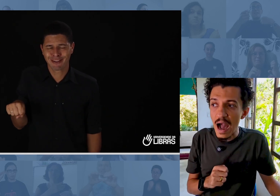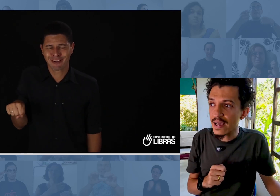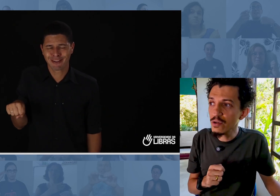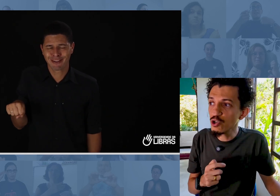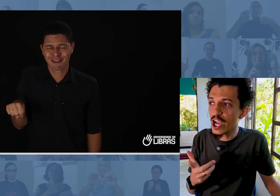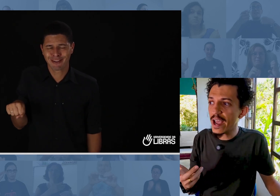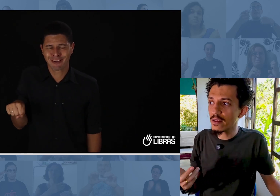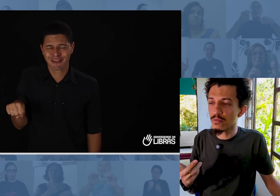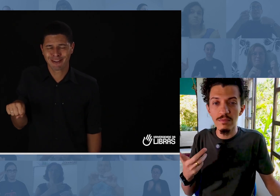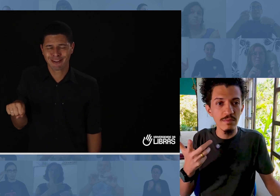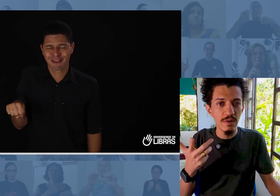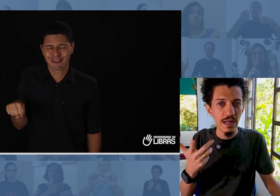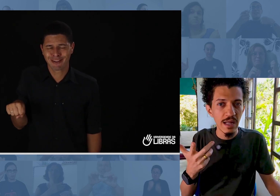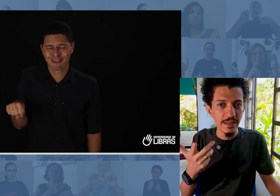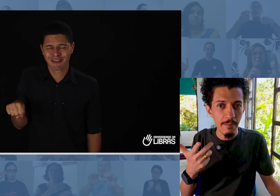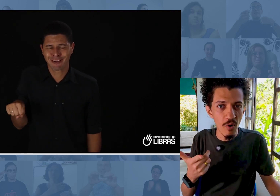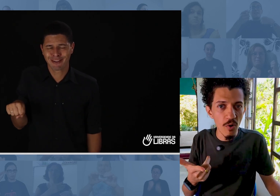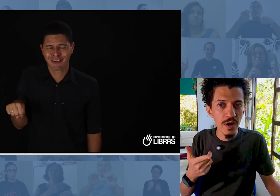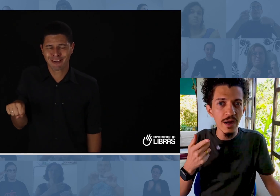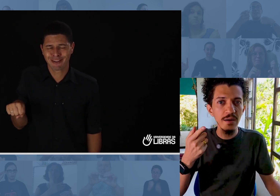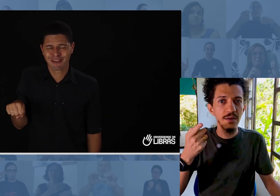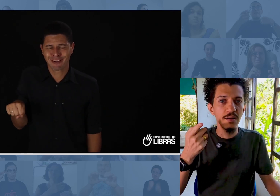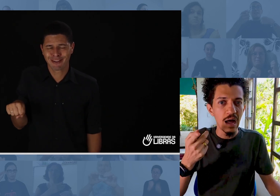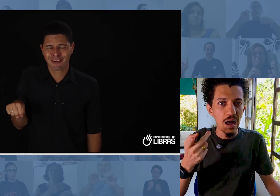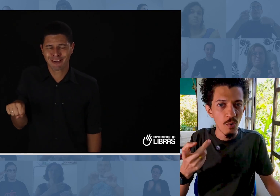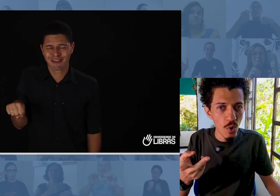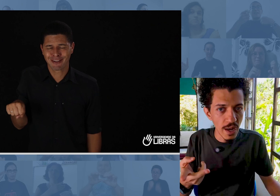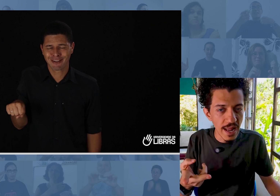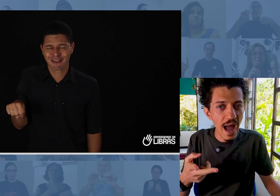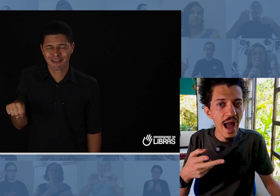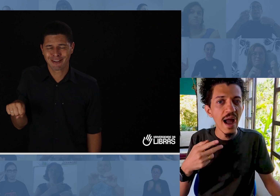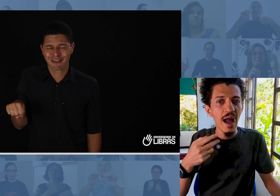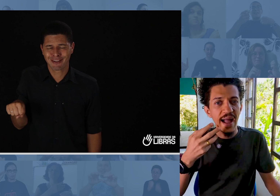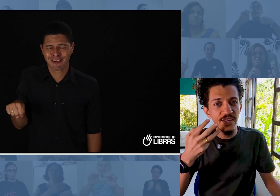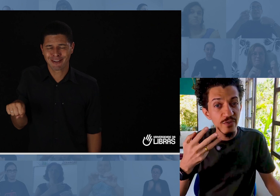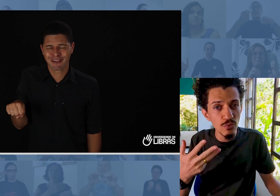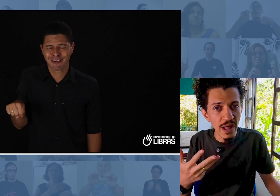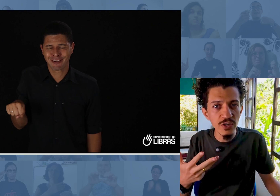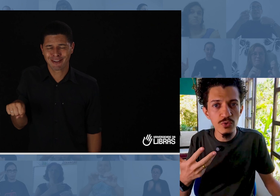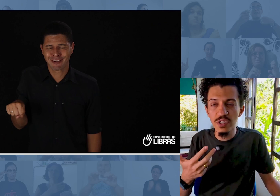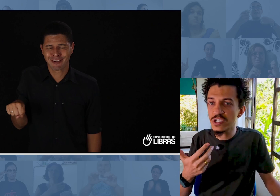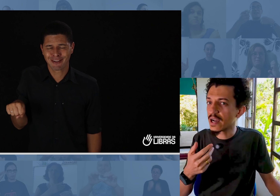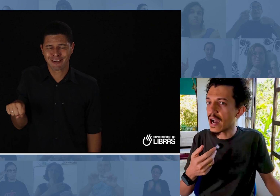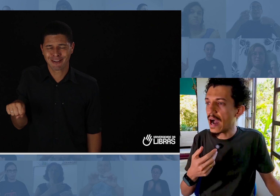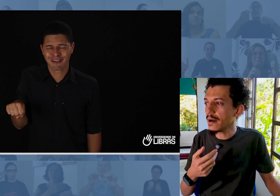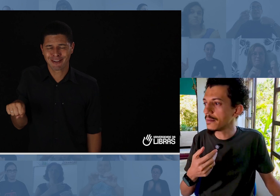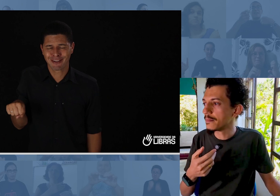Aqui o jeito da boca, o olhar, a dificuldade do enxergar.